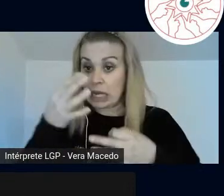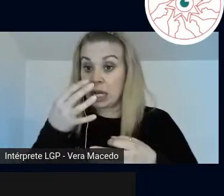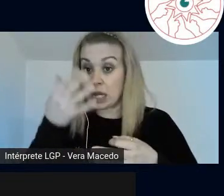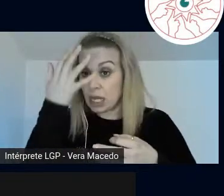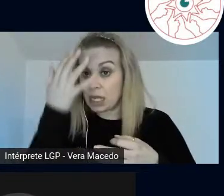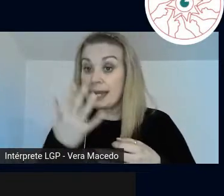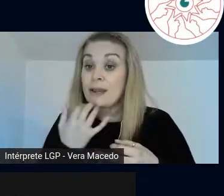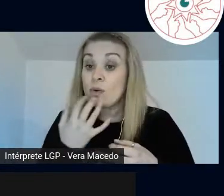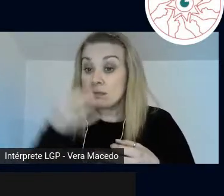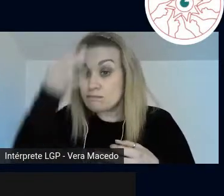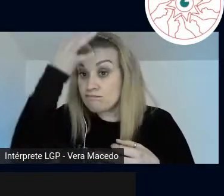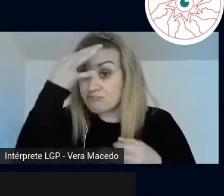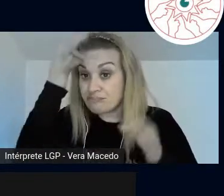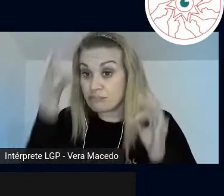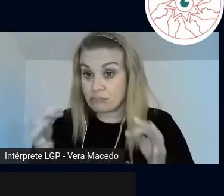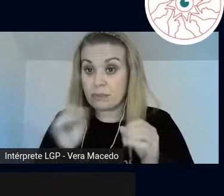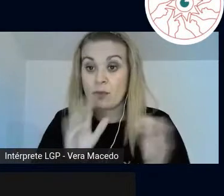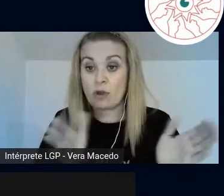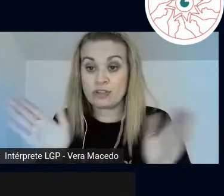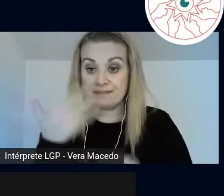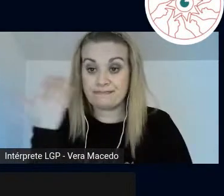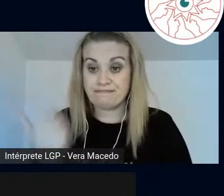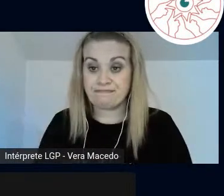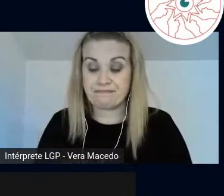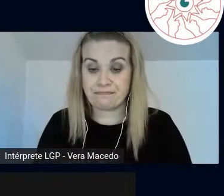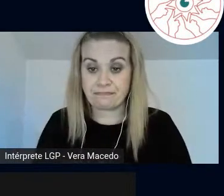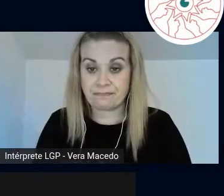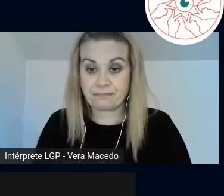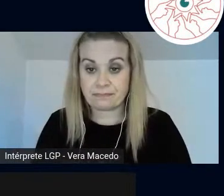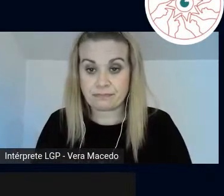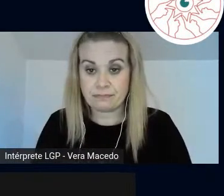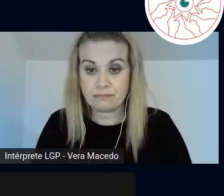aquisição desses sujeitos bilíngues. Pode passar, por